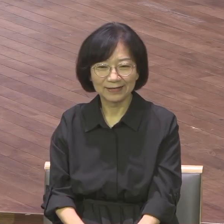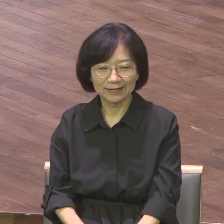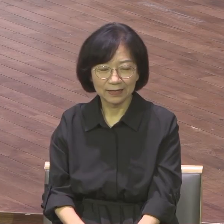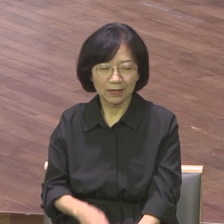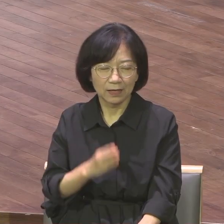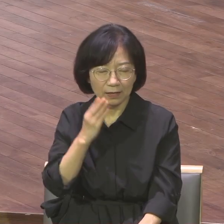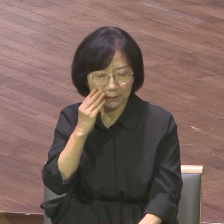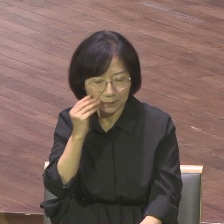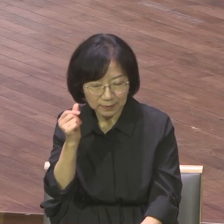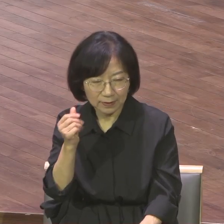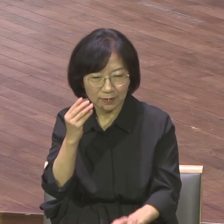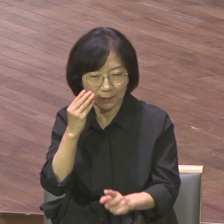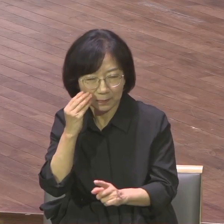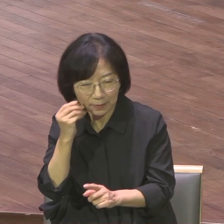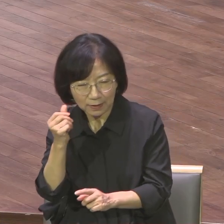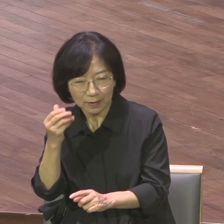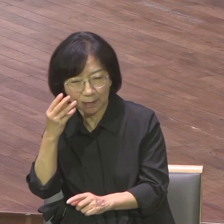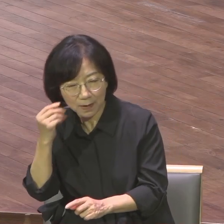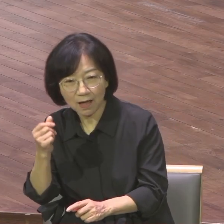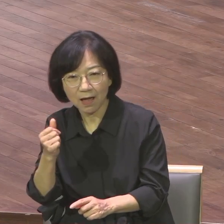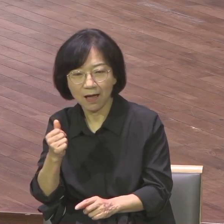형통 계속 일어나지요.